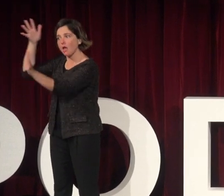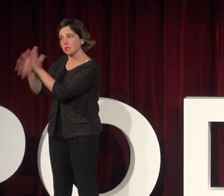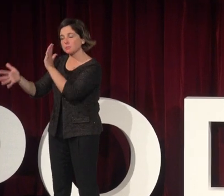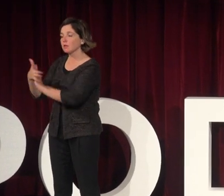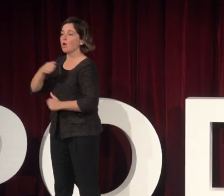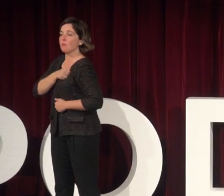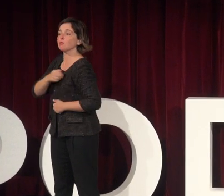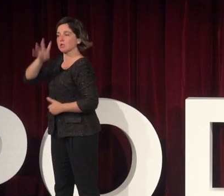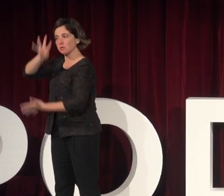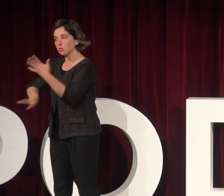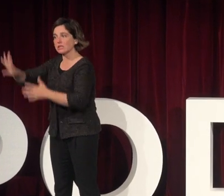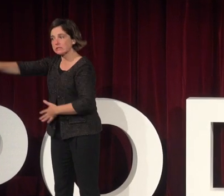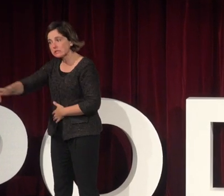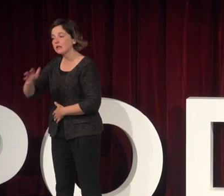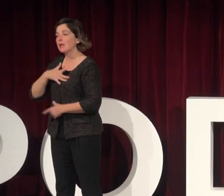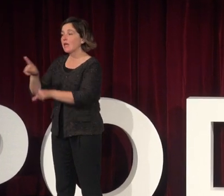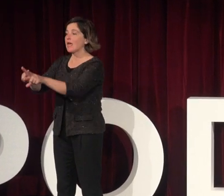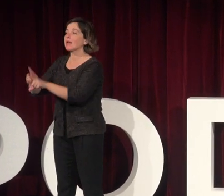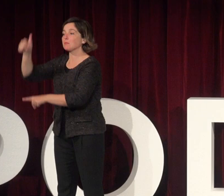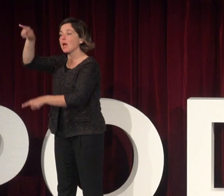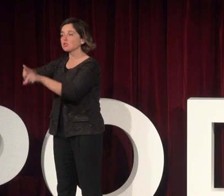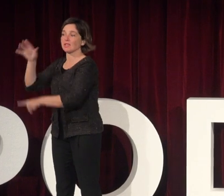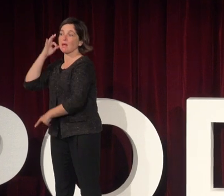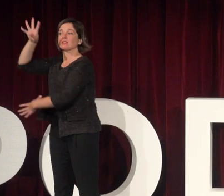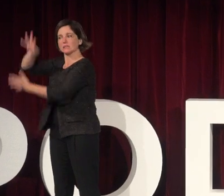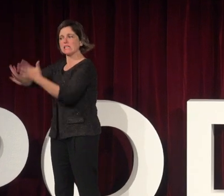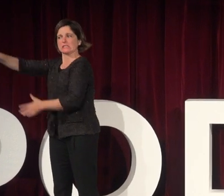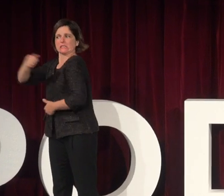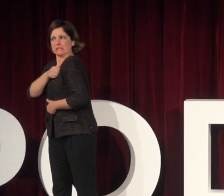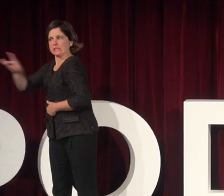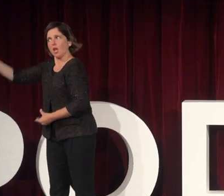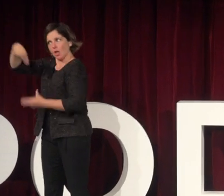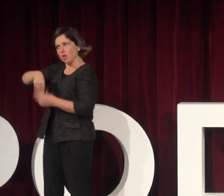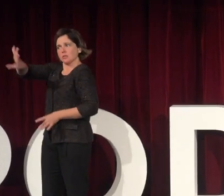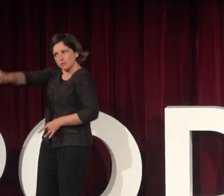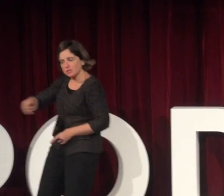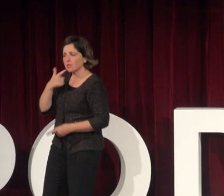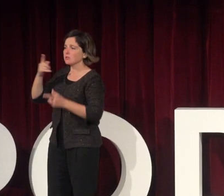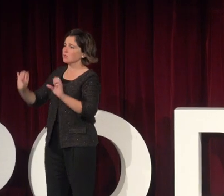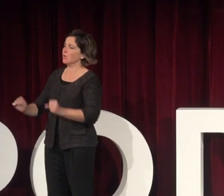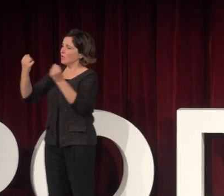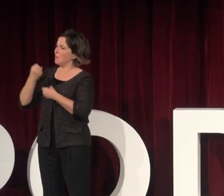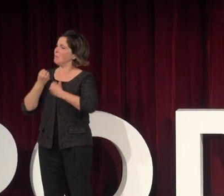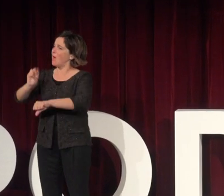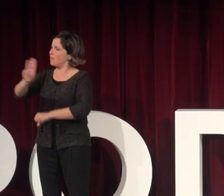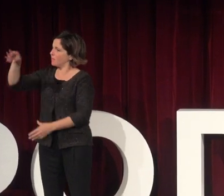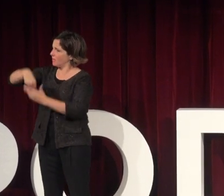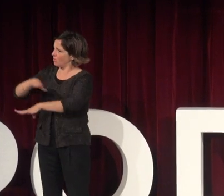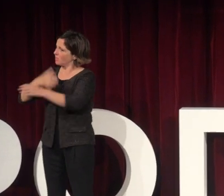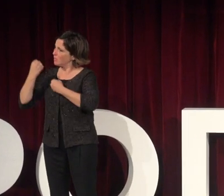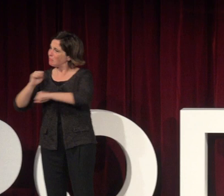que amamos Cataluña, que queremos a los hermanos y las hermanas catalanes con nosotros, sacando al Partido Popular del